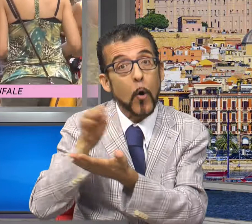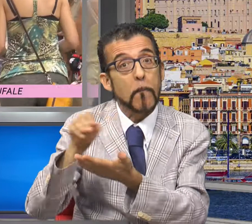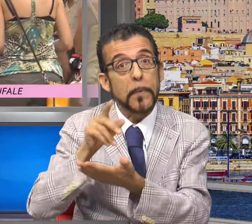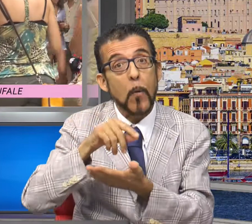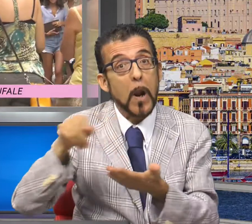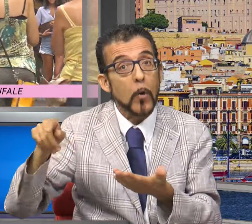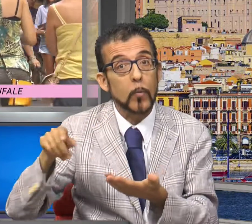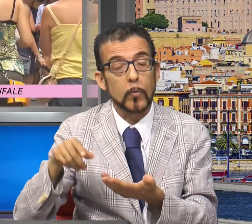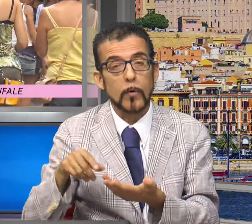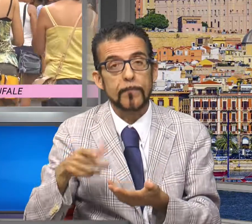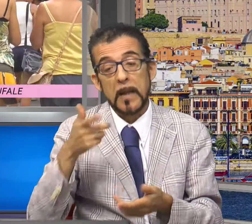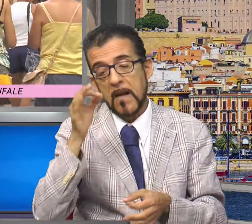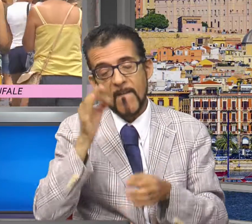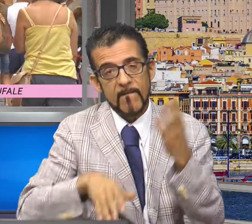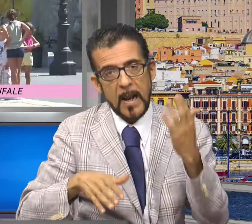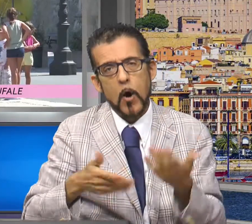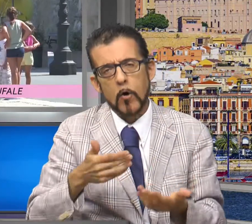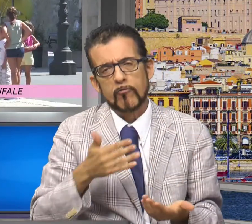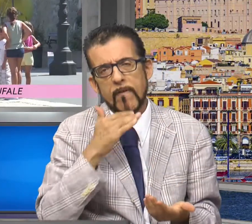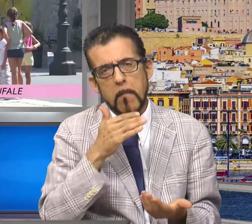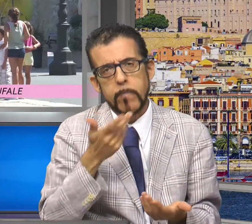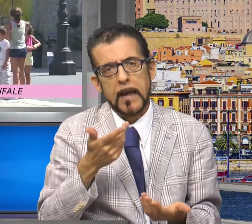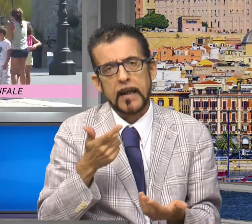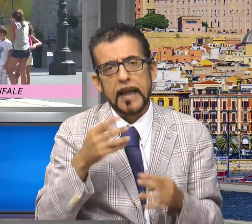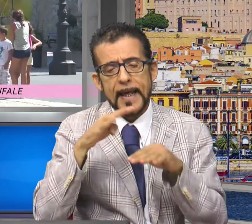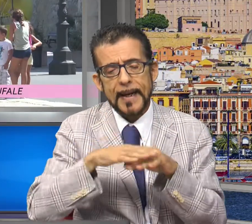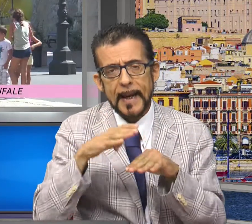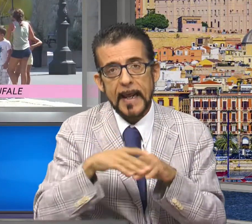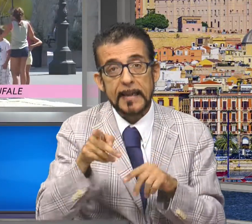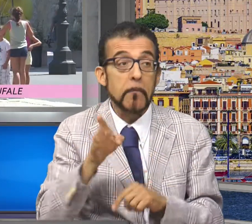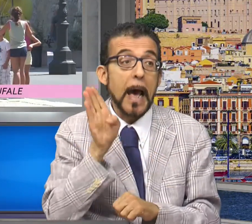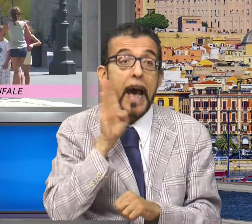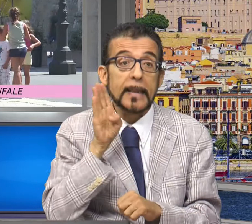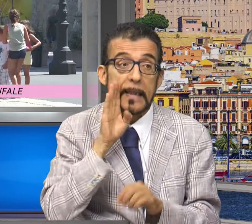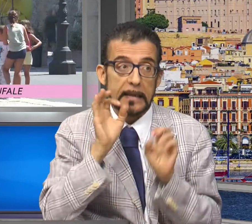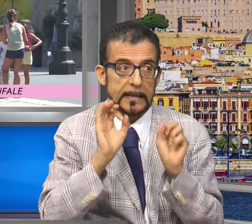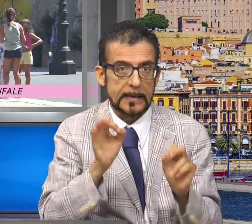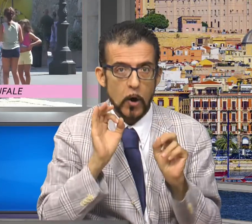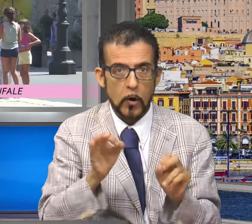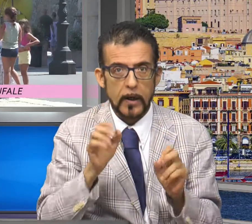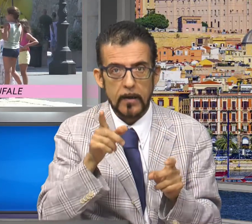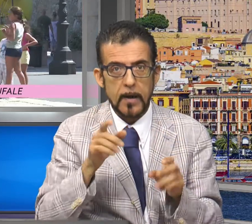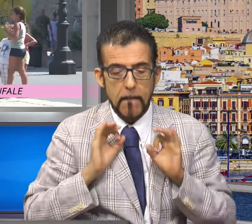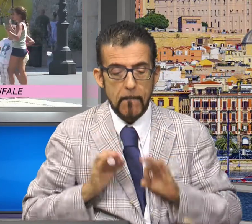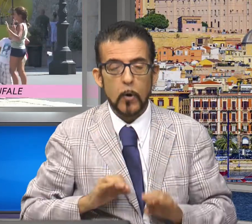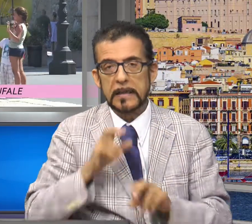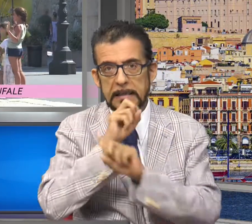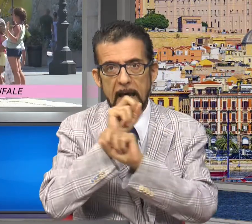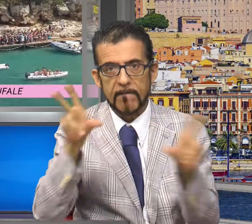la velocità delle prenotazioni sulla rete, ma state attenti, questo è il messaggio di polizia e di uno dei principali app